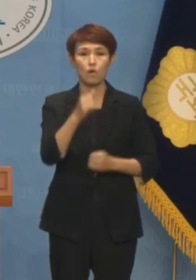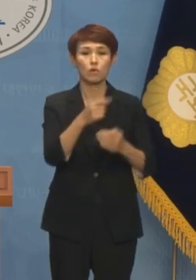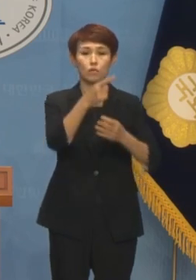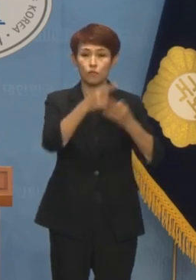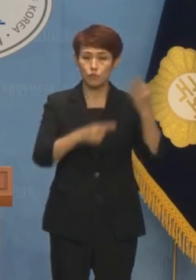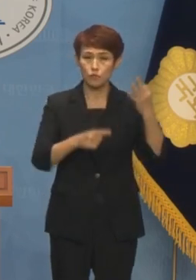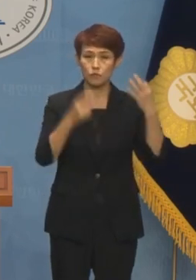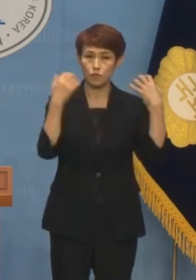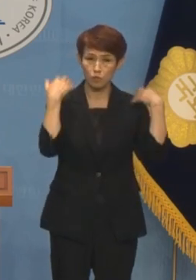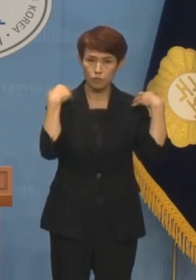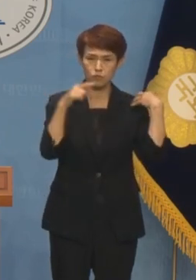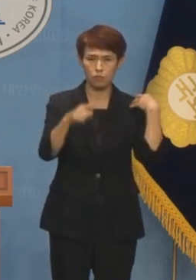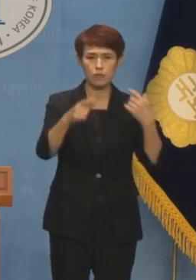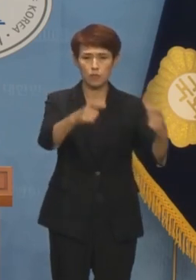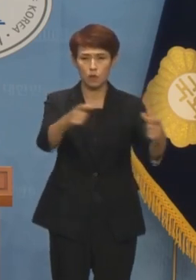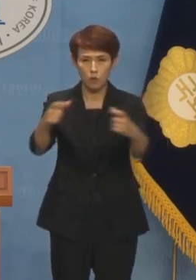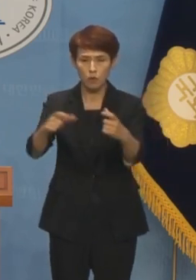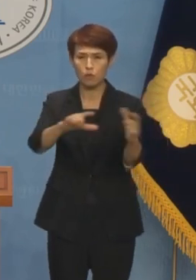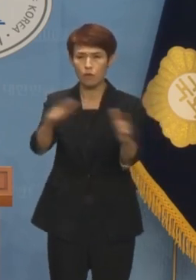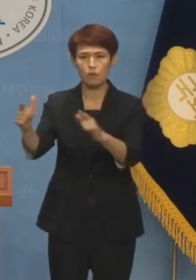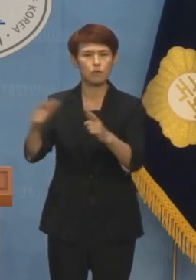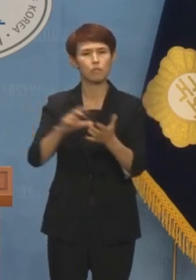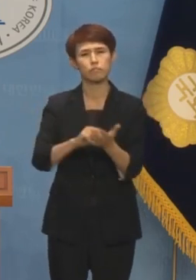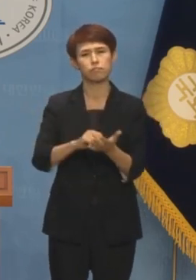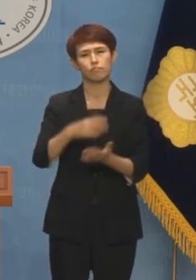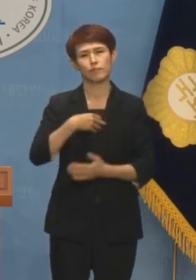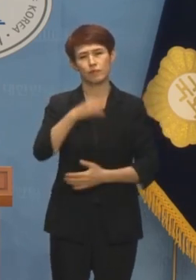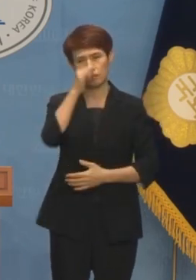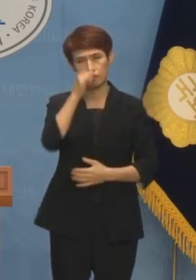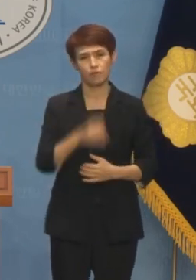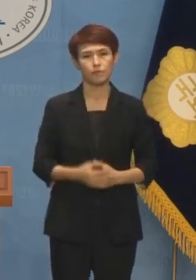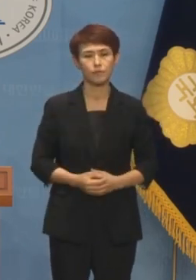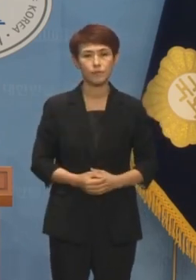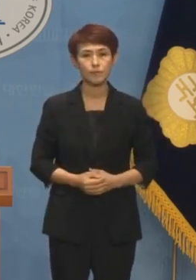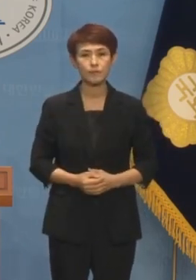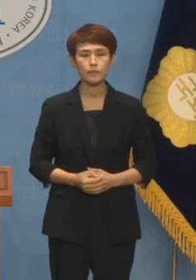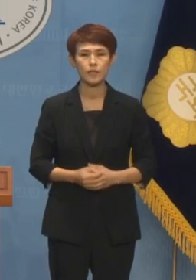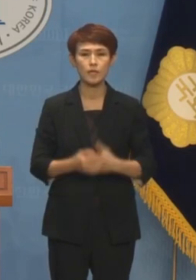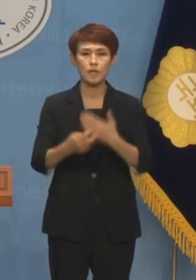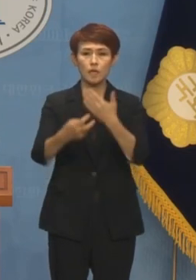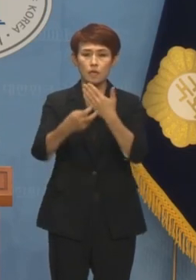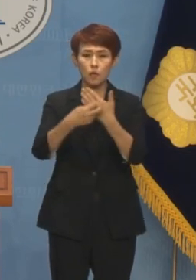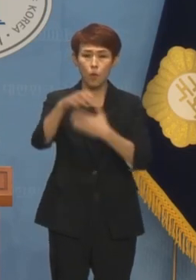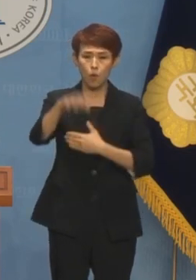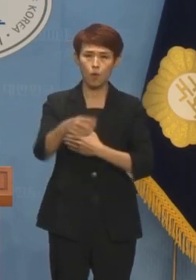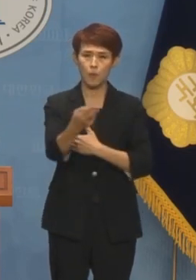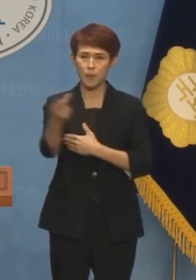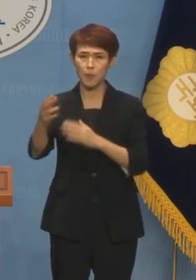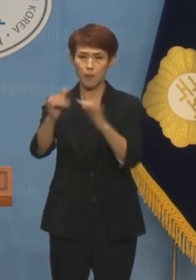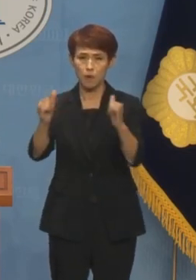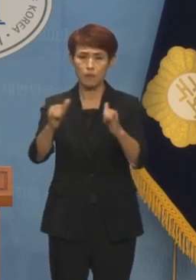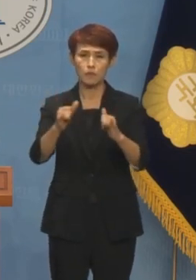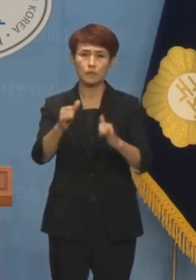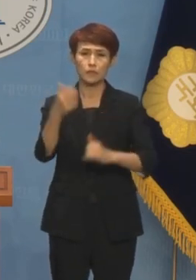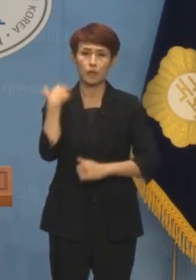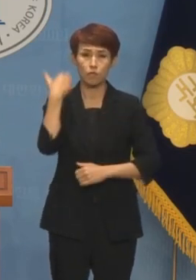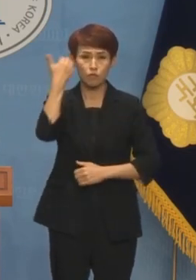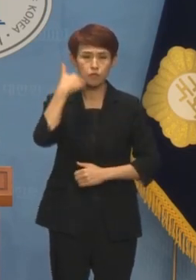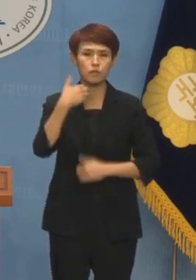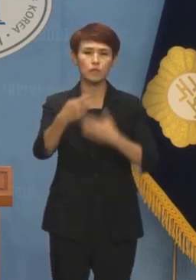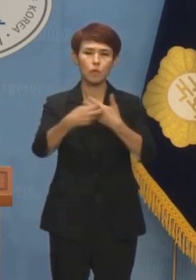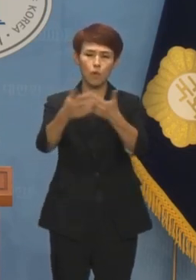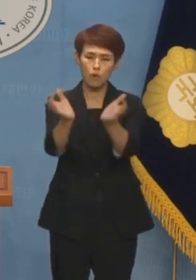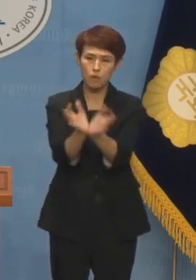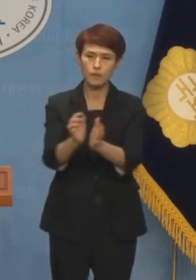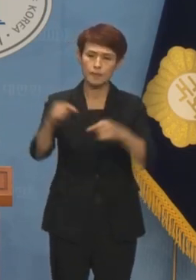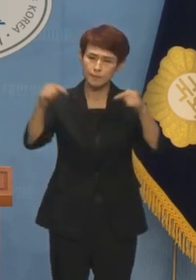의료 혁신이 최대 위기를 맞이하고 있습니다. 의료 공백 사태의 1차적 책임이 의료계와 충분한